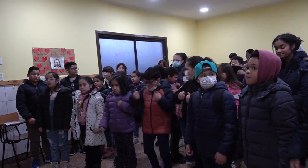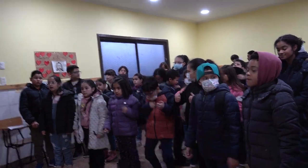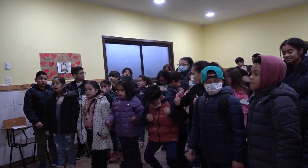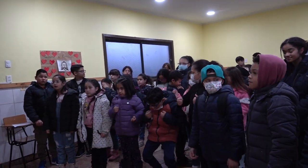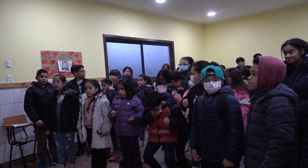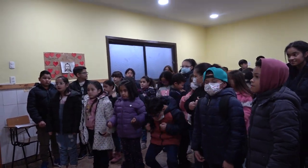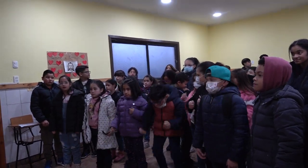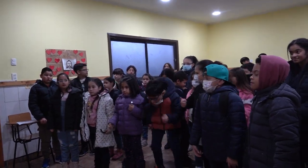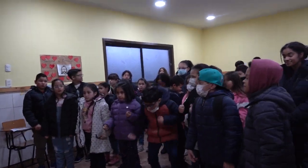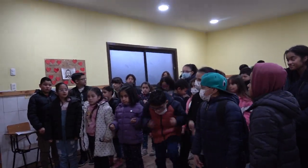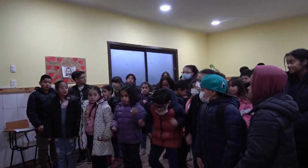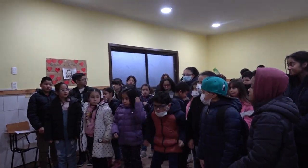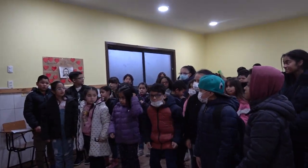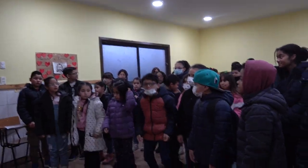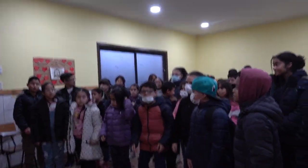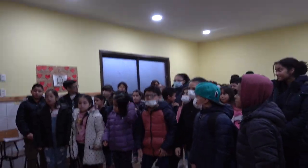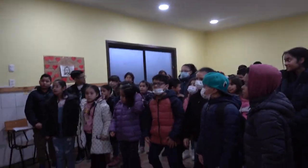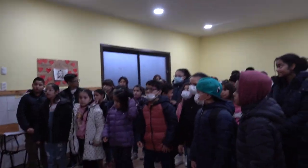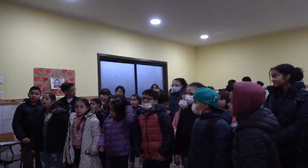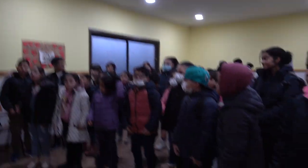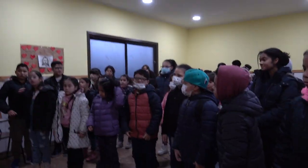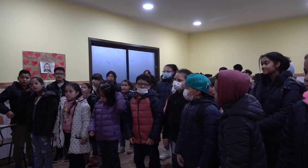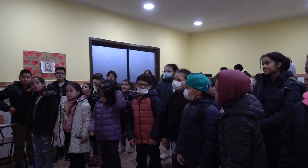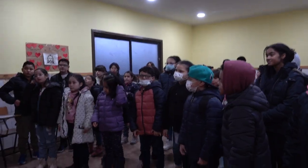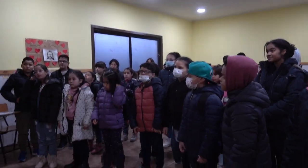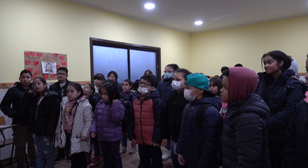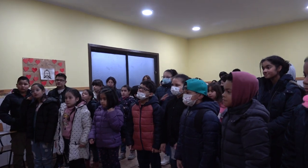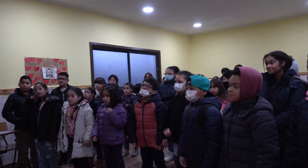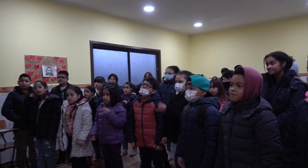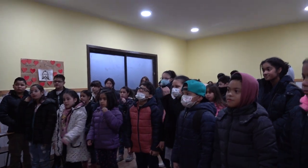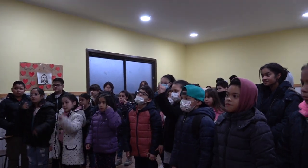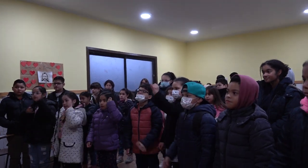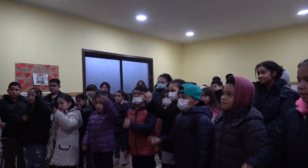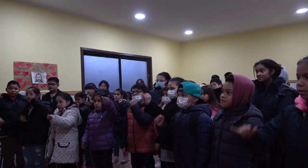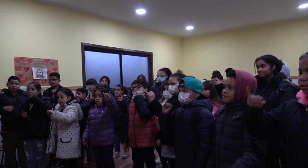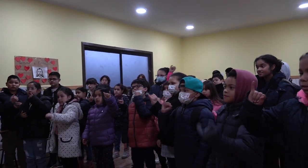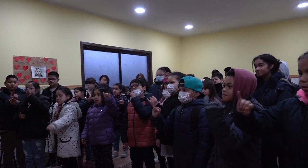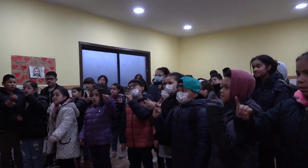ahí nomás, eso, acuérdense, lo tienen que hacer súper bien, ese día también, ahí, y después gorila, ya, la última estrofa dice,